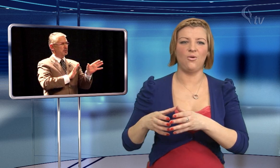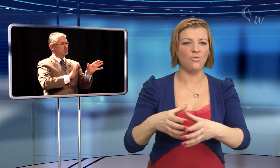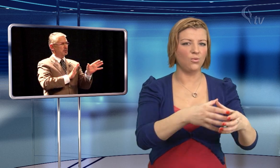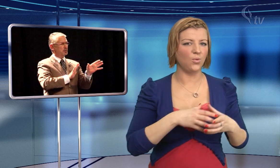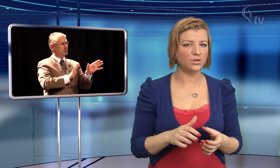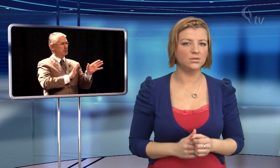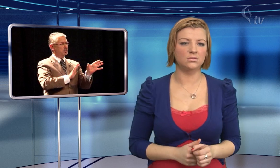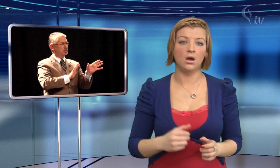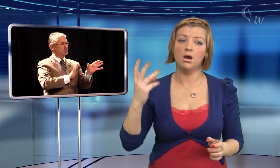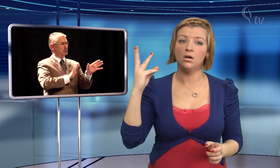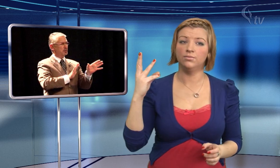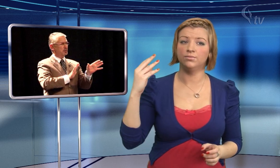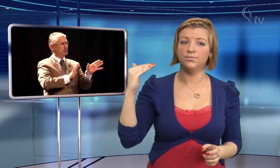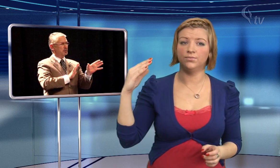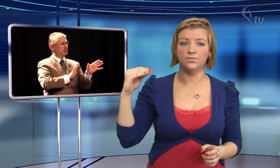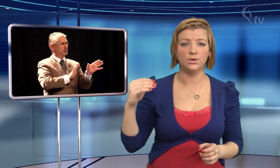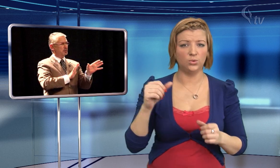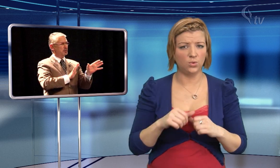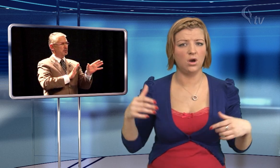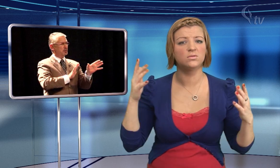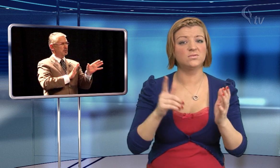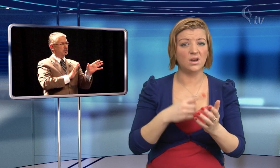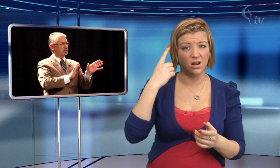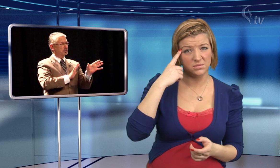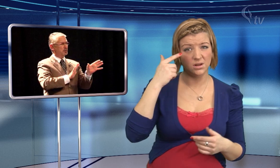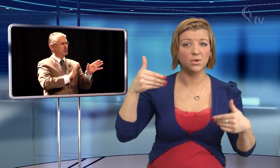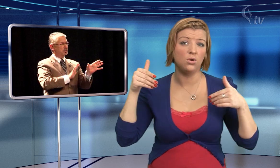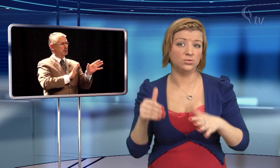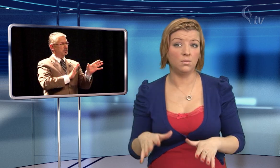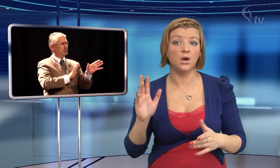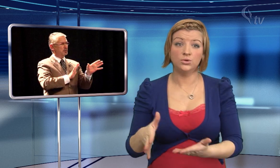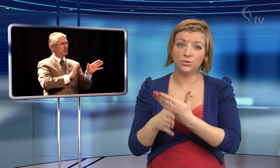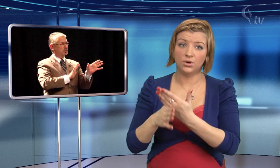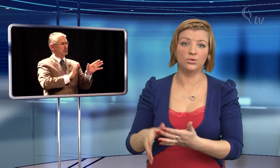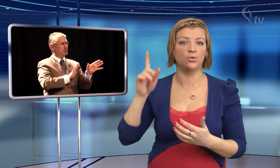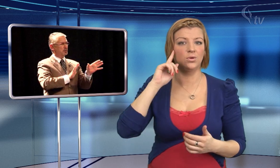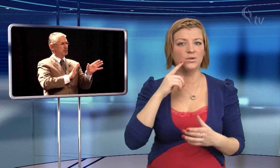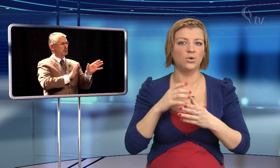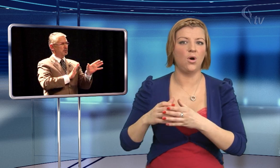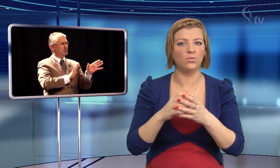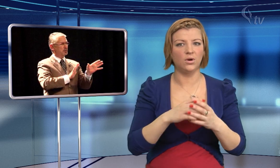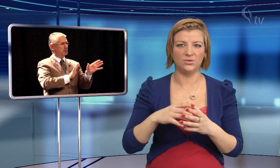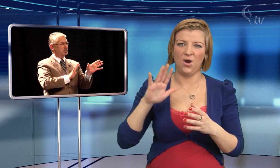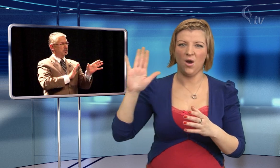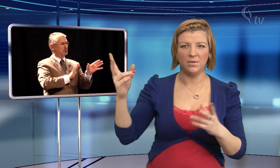kurtide kogukonda. VFD juhatus kaalub seda, kas toetada kurtide kogukonda isoloomustavat